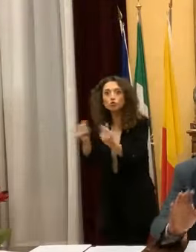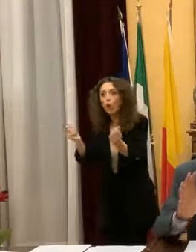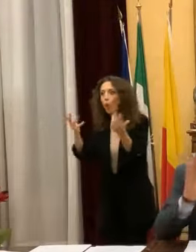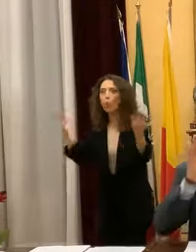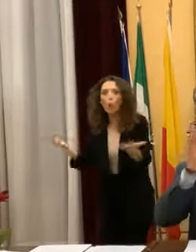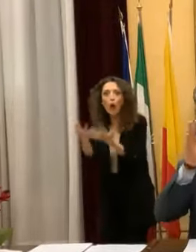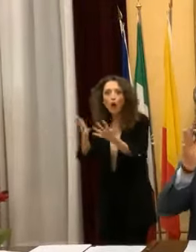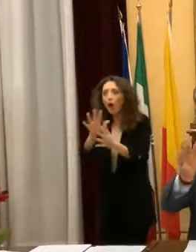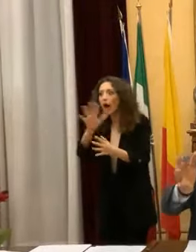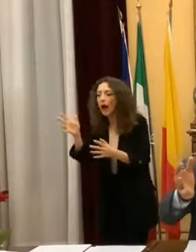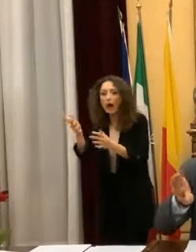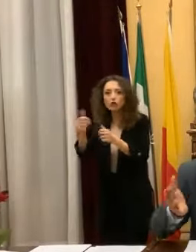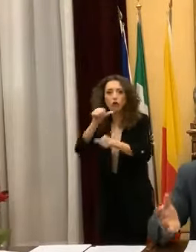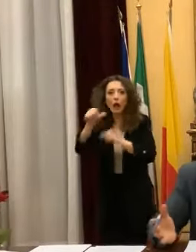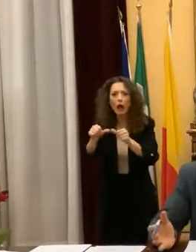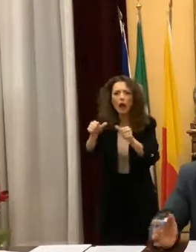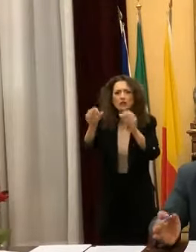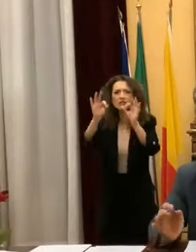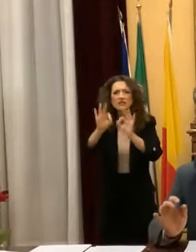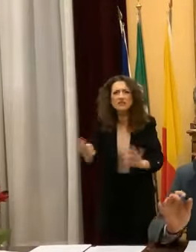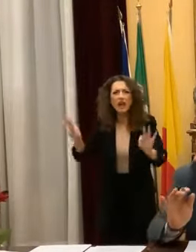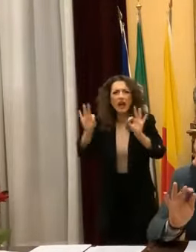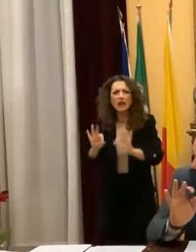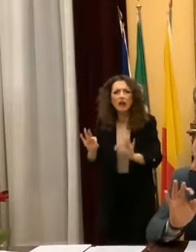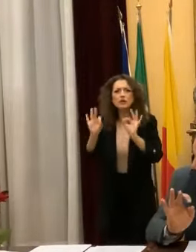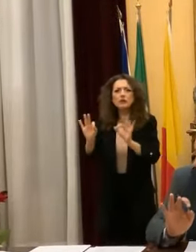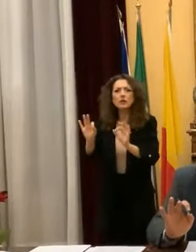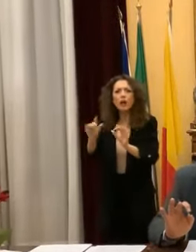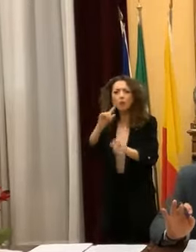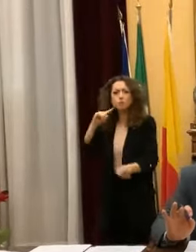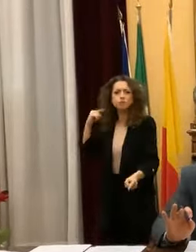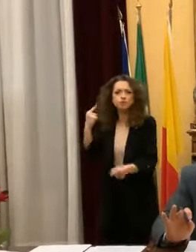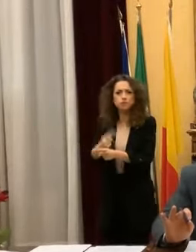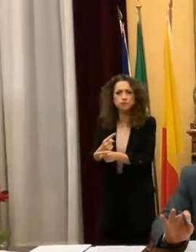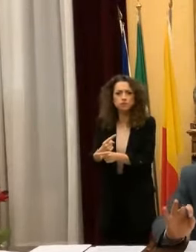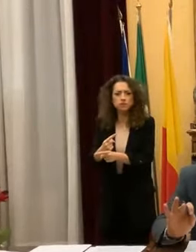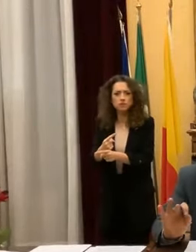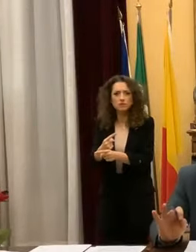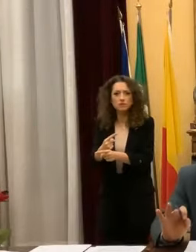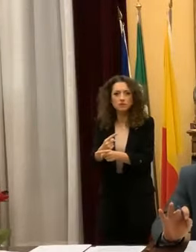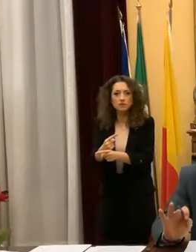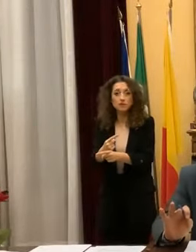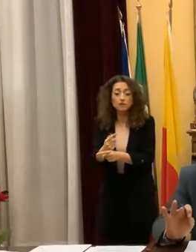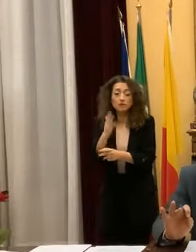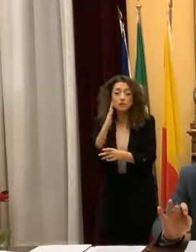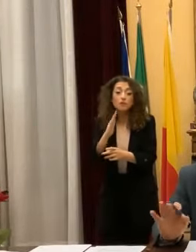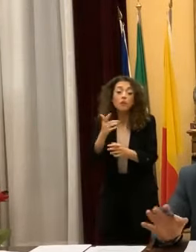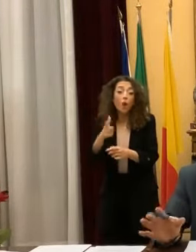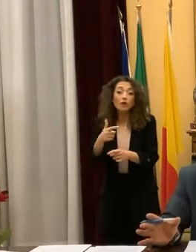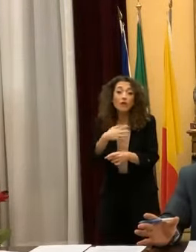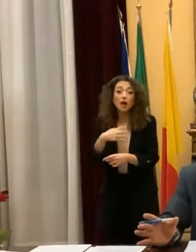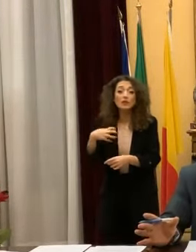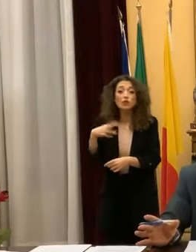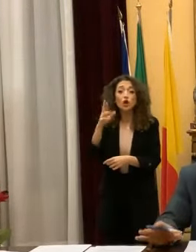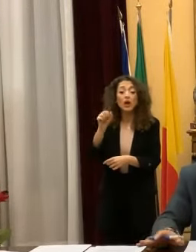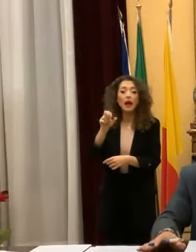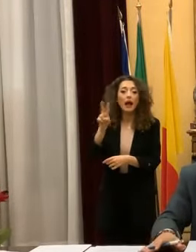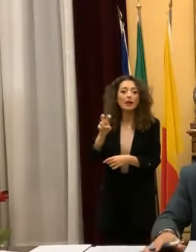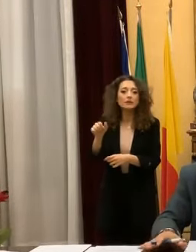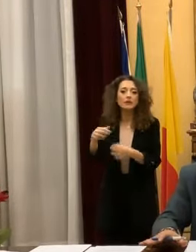nella visione dell'emergenza da parte dell'assessore Ruggero Razza. Ecco perché è il primo